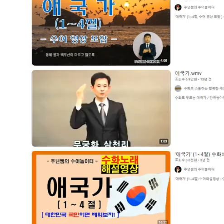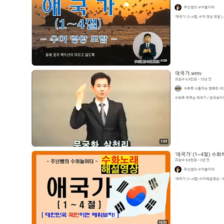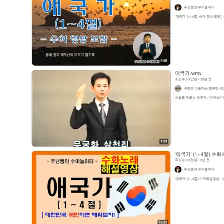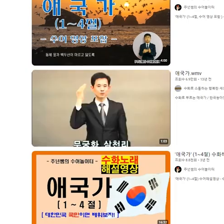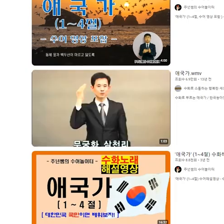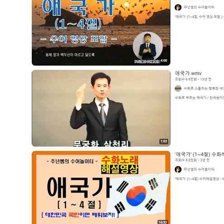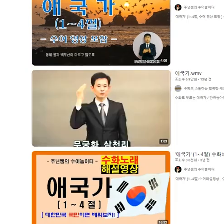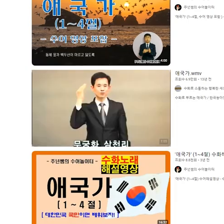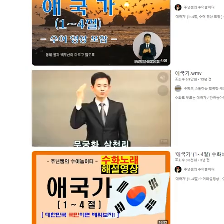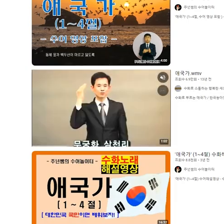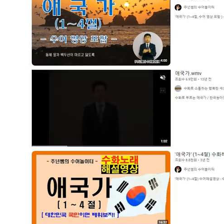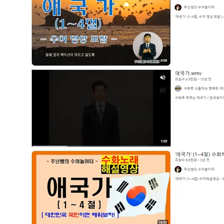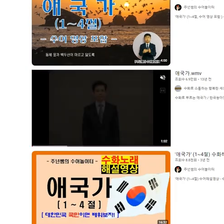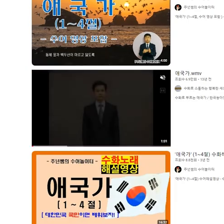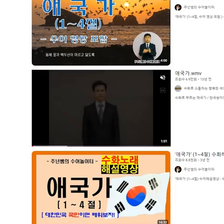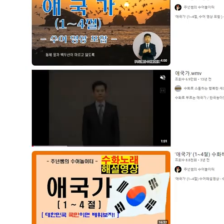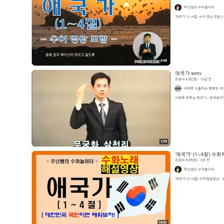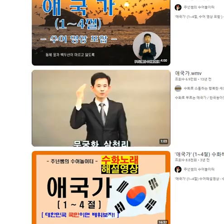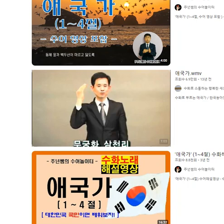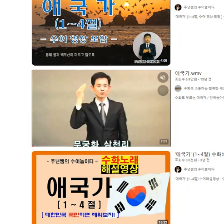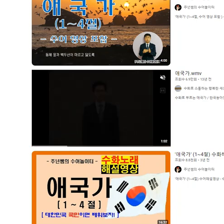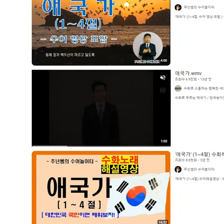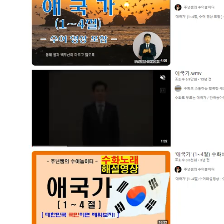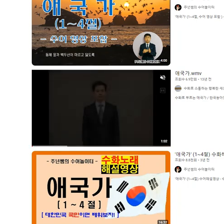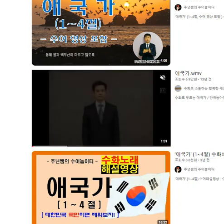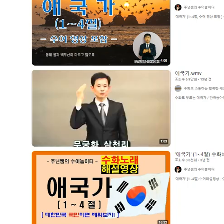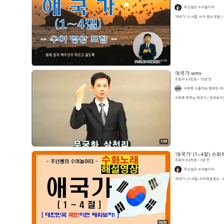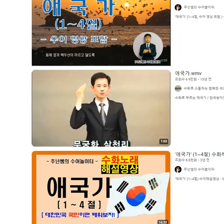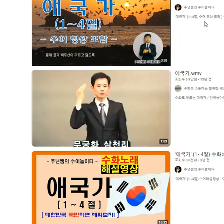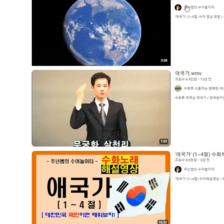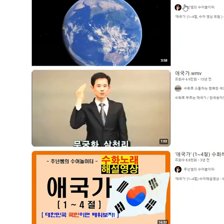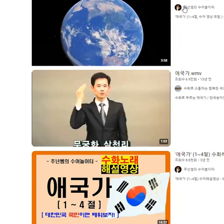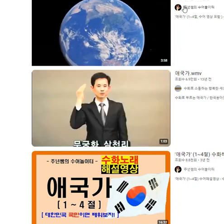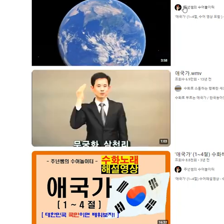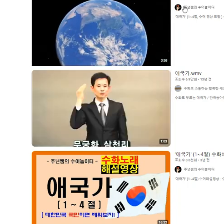워낙 각종 행사나 이럴 때 많이 하게 되는데,